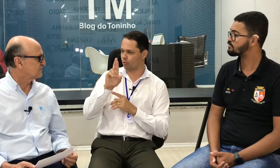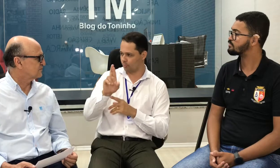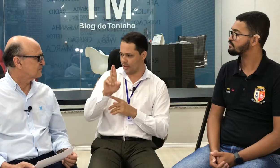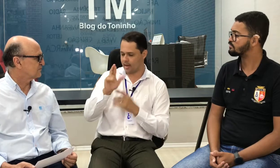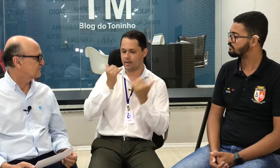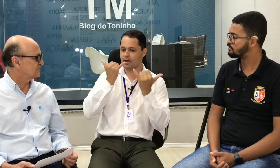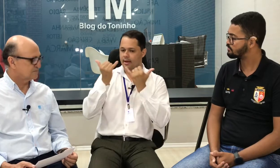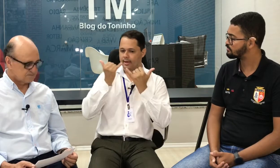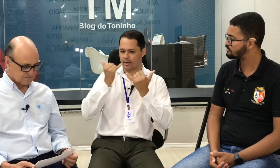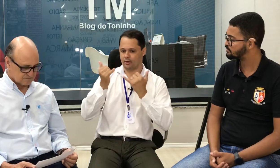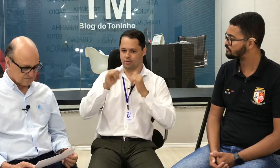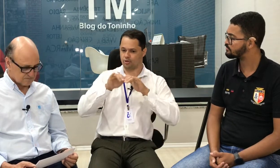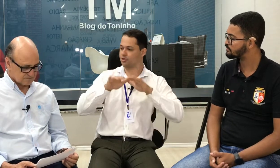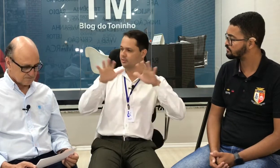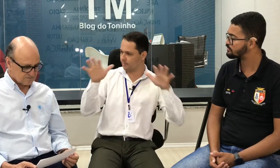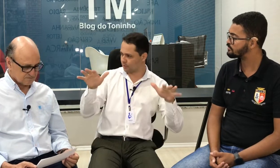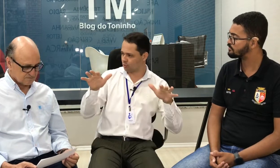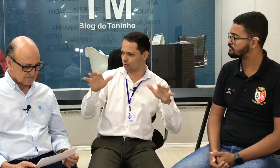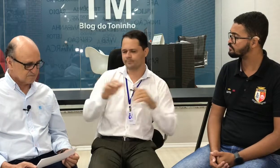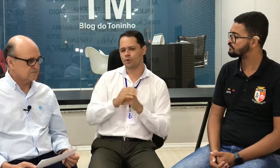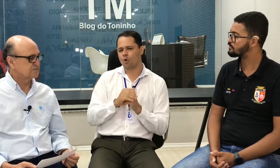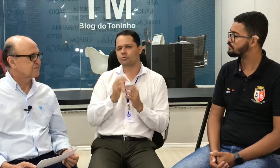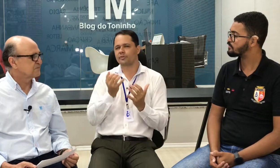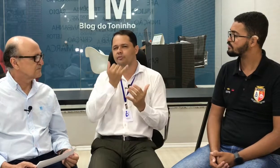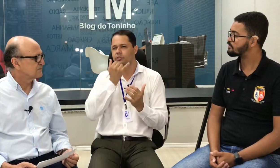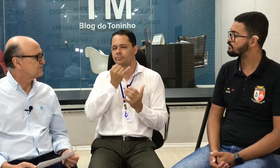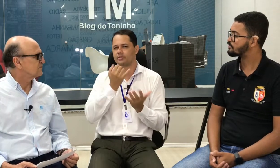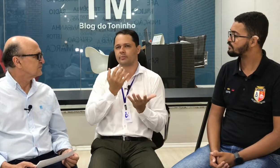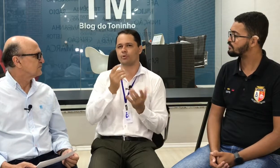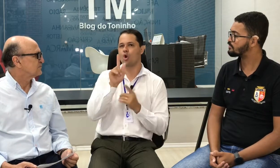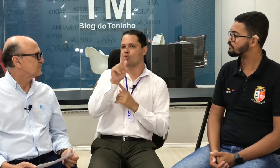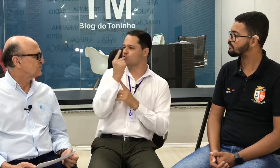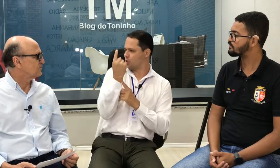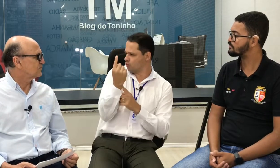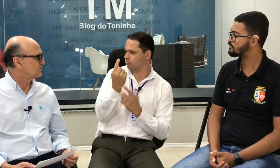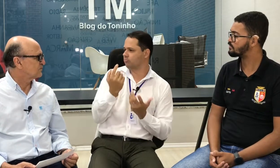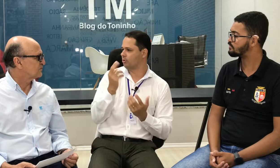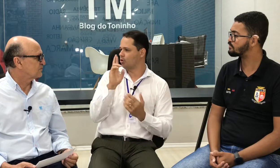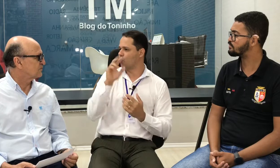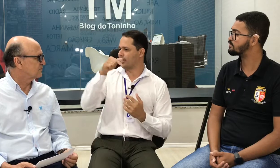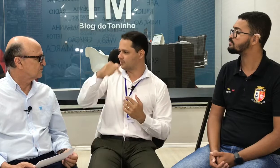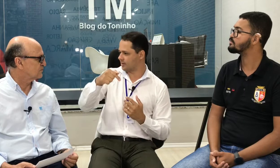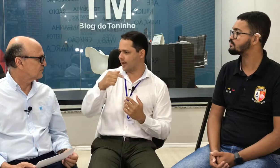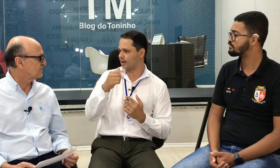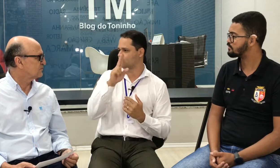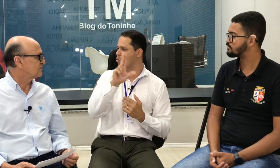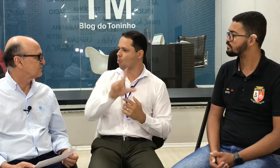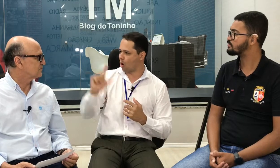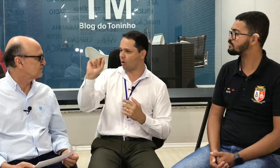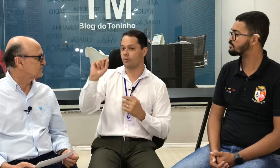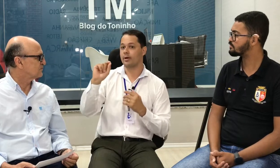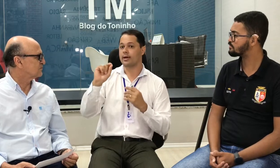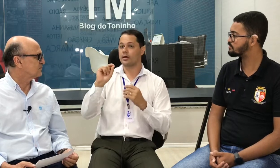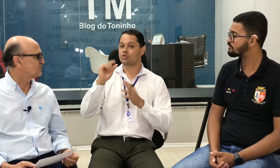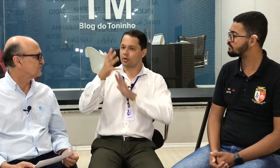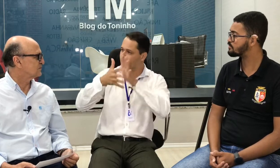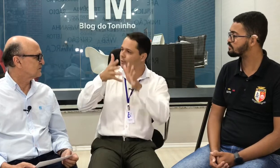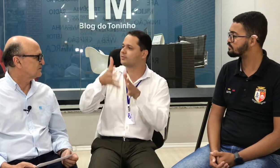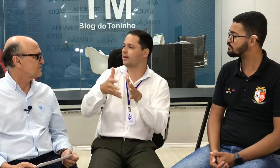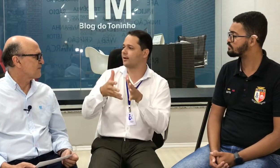news.libraria.com.br, que é notícia para surdo, como se fosse, por exemplo, um G1, um R7 ou um UOL, só que em língua de sinais. Então a